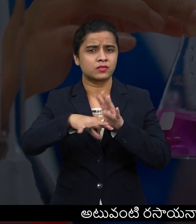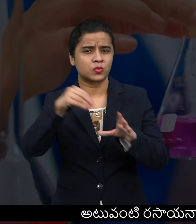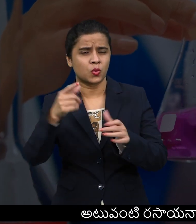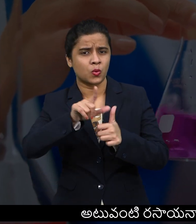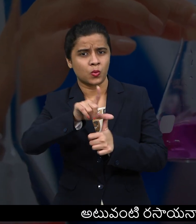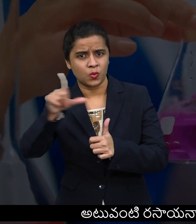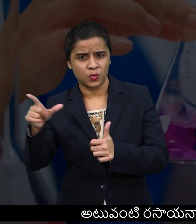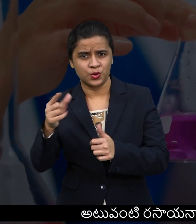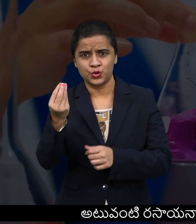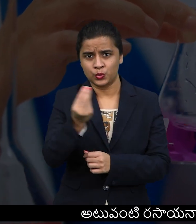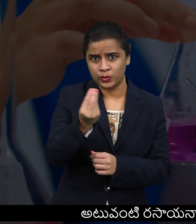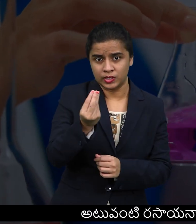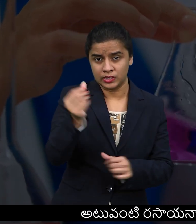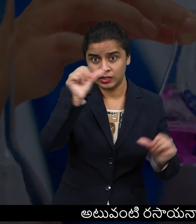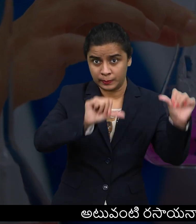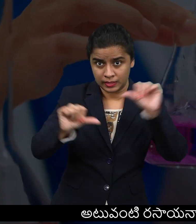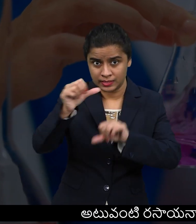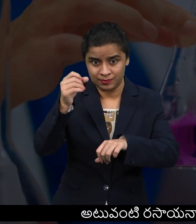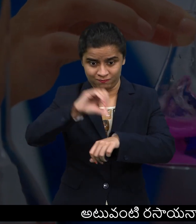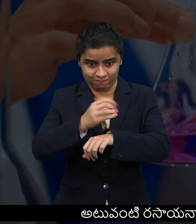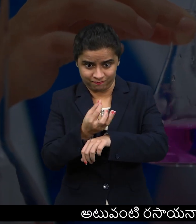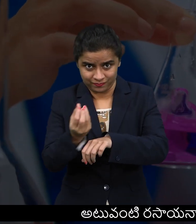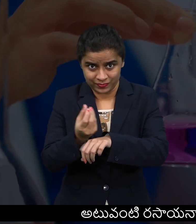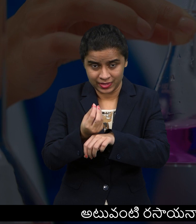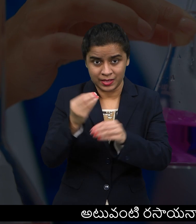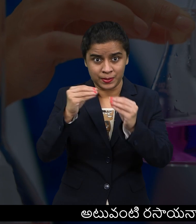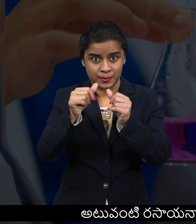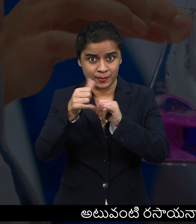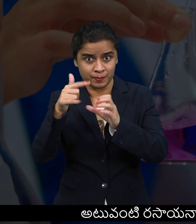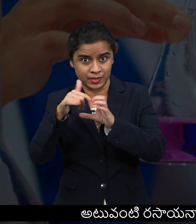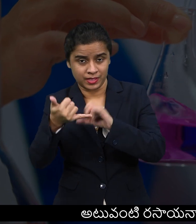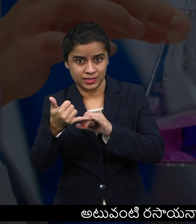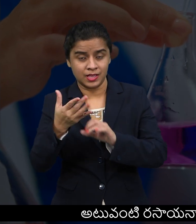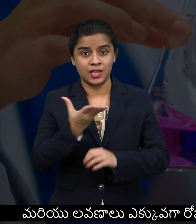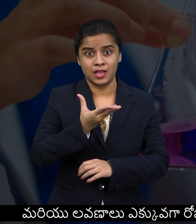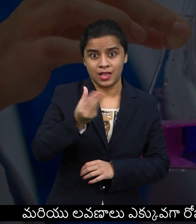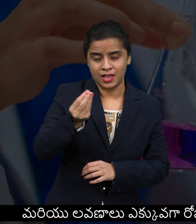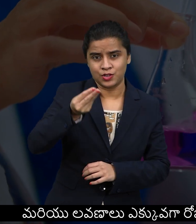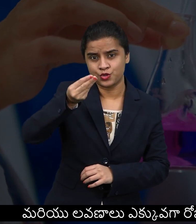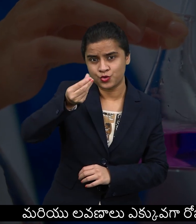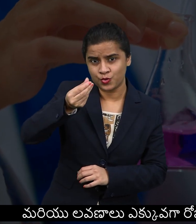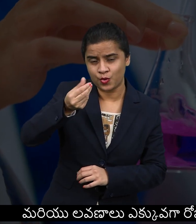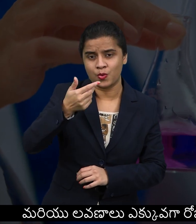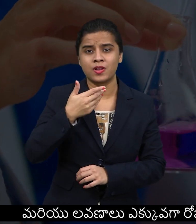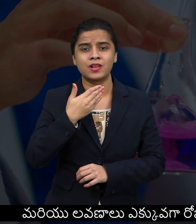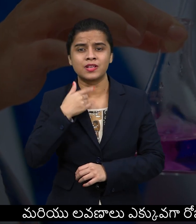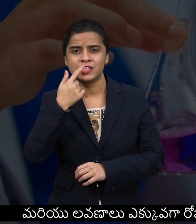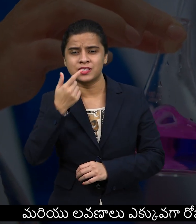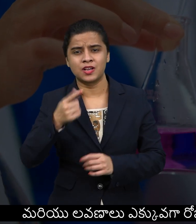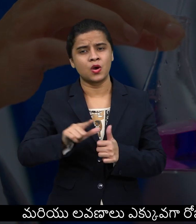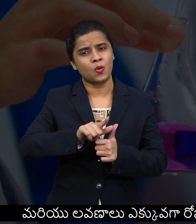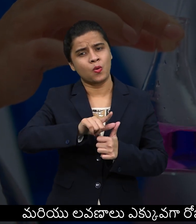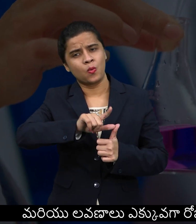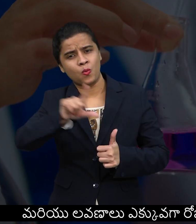అటువంటి రసాయనాలన్నింటిలో ఆమ్లాలు, క్షారాలు మరియు లవణాలు